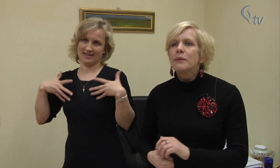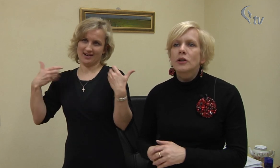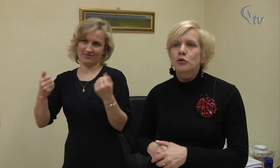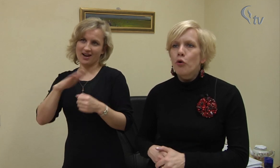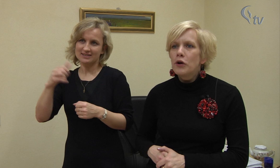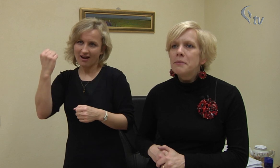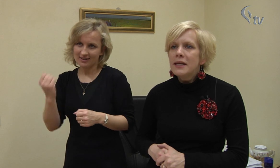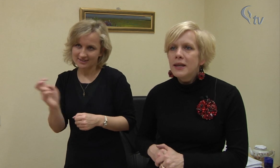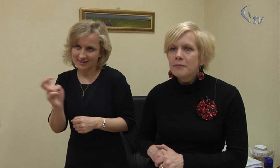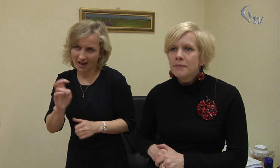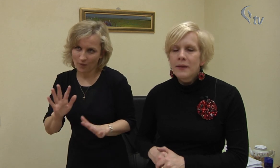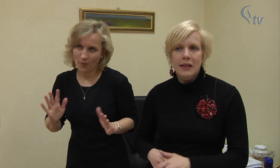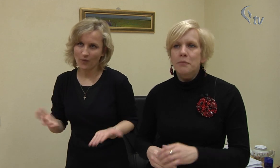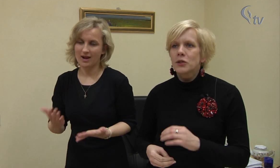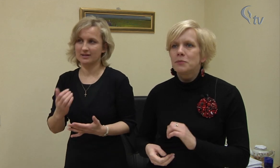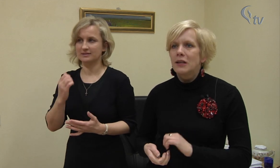saaks kooli minna, et laps saaks minna